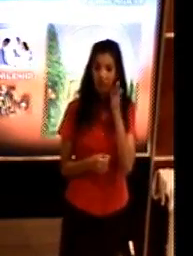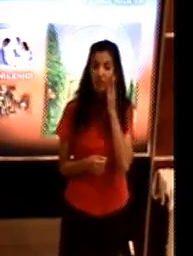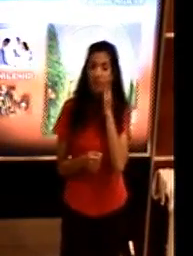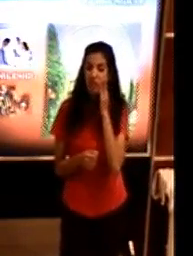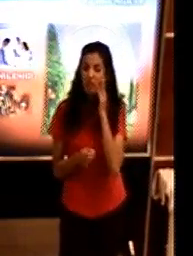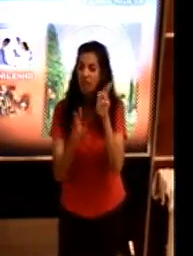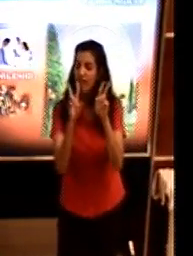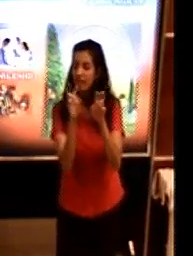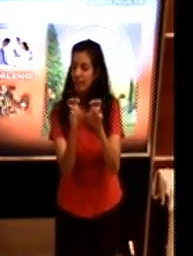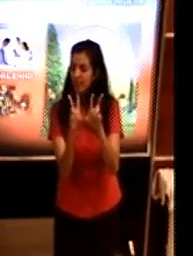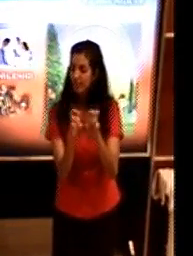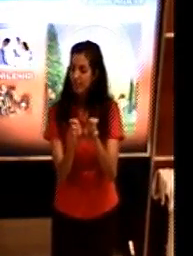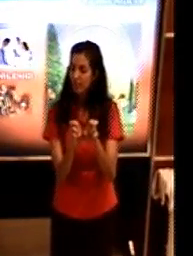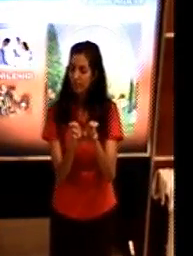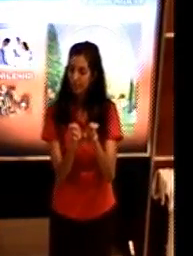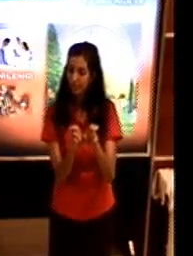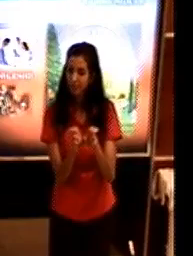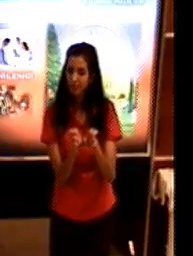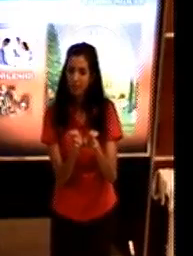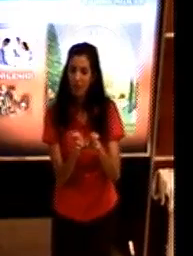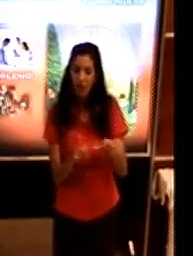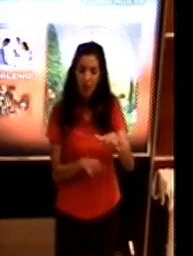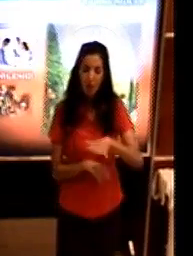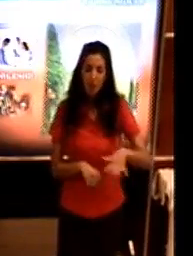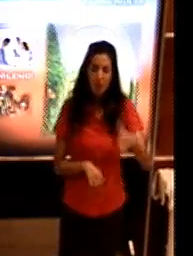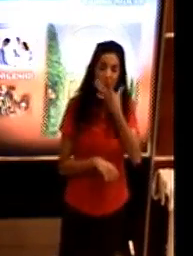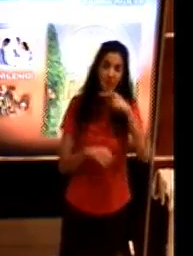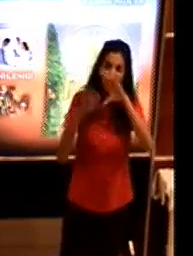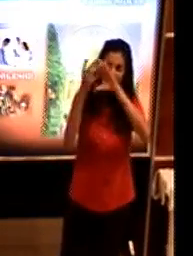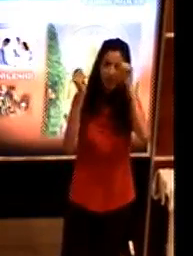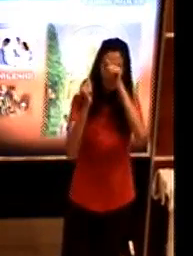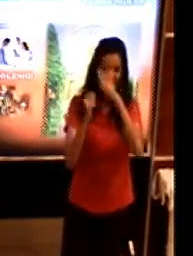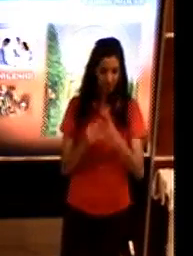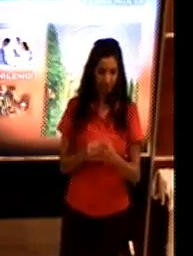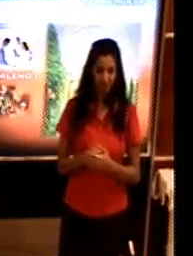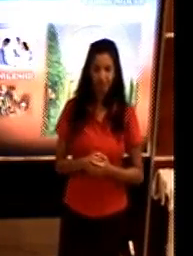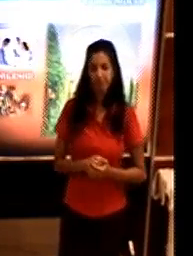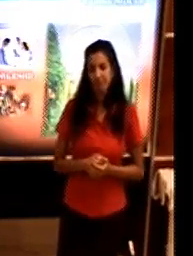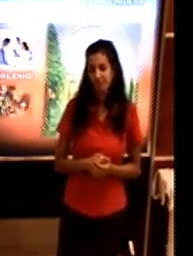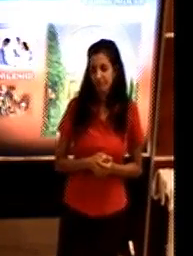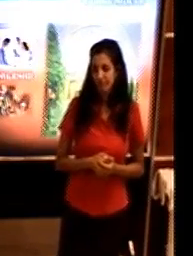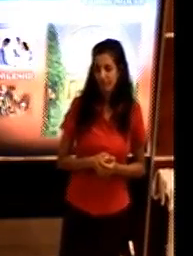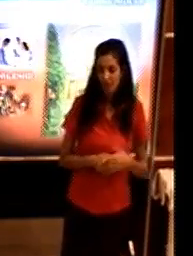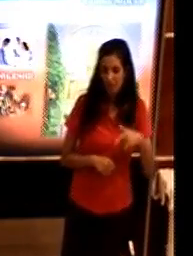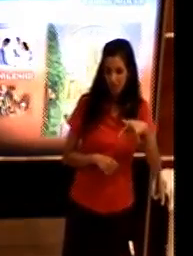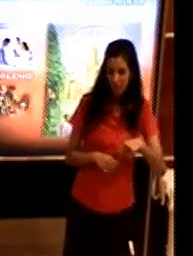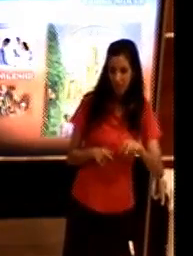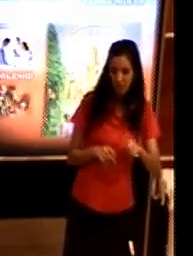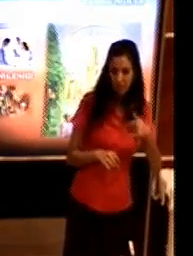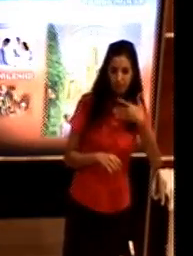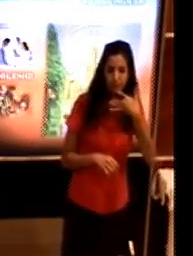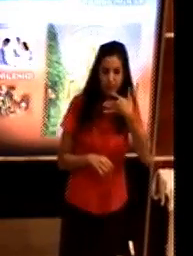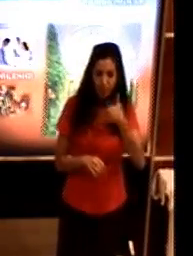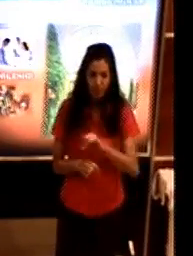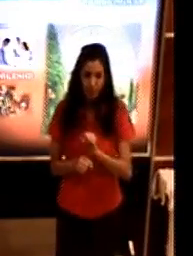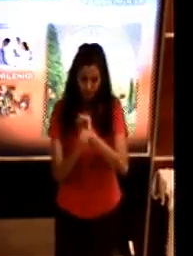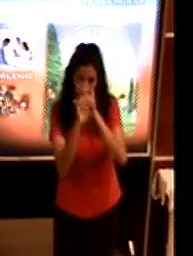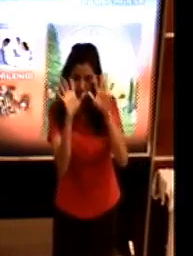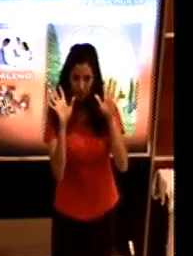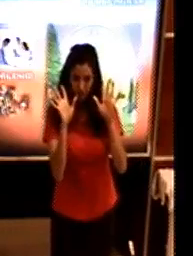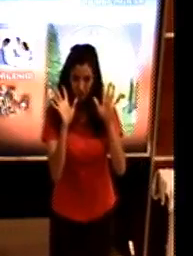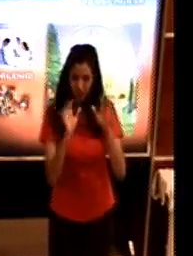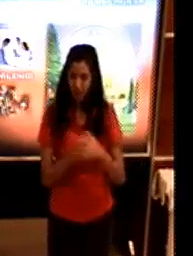¿no es cierto? Vamos a hablar del pueblo de Dios en el monte de Sion. Y vamos a entender muy bien eso. Ahora